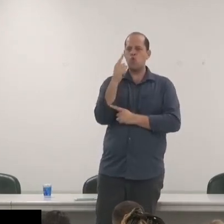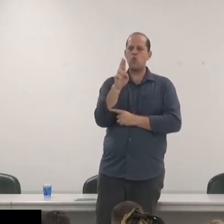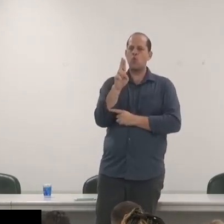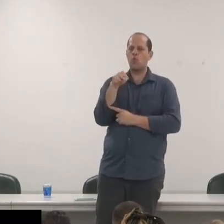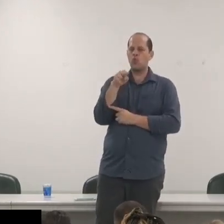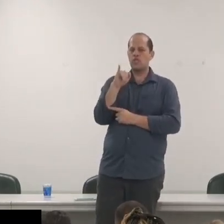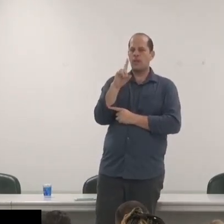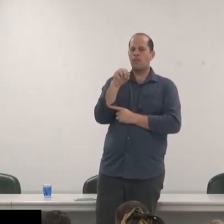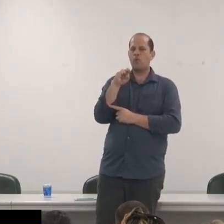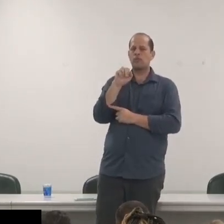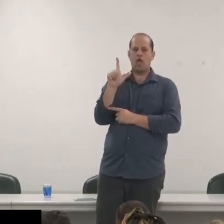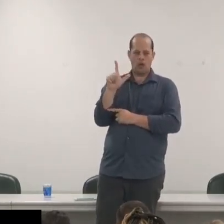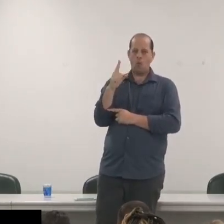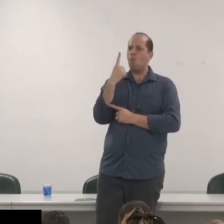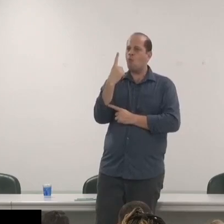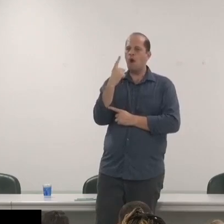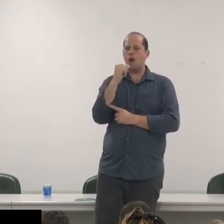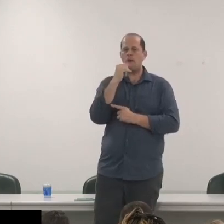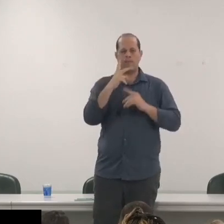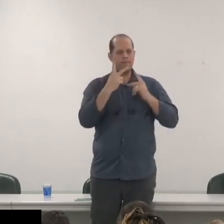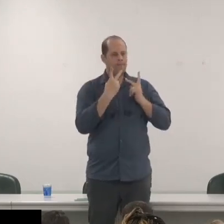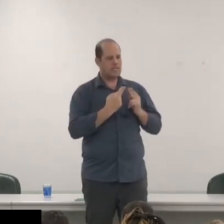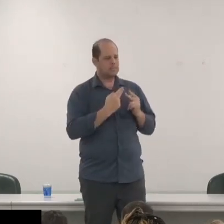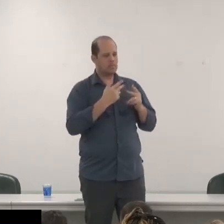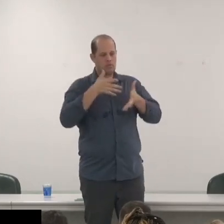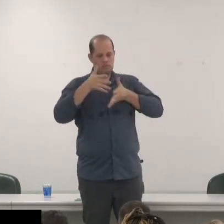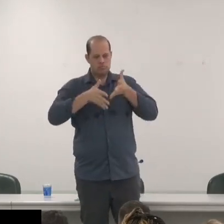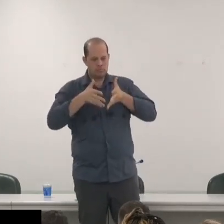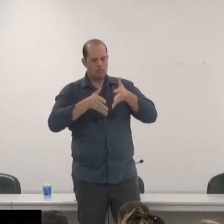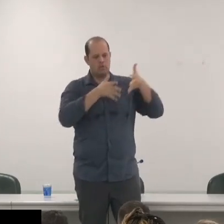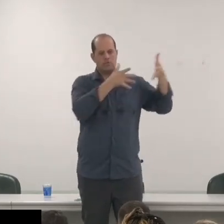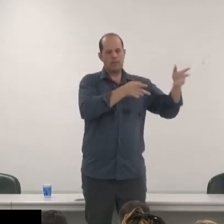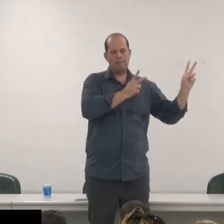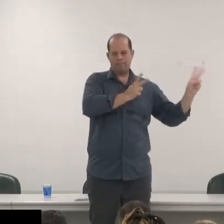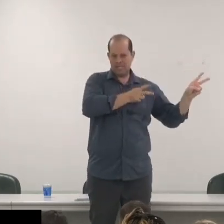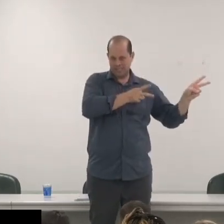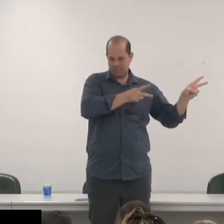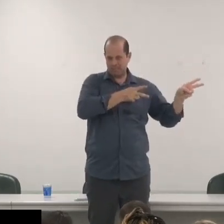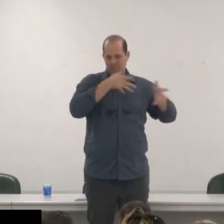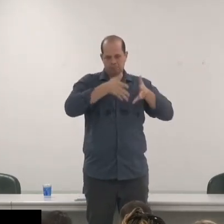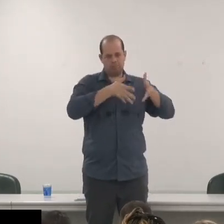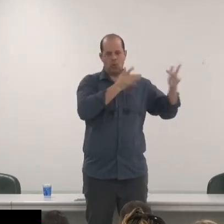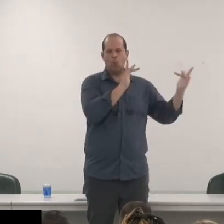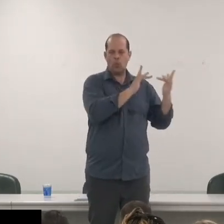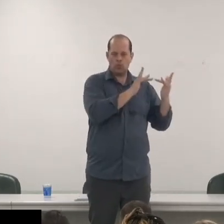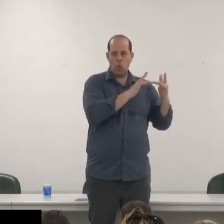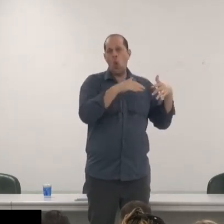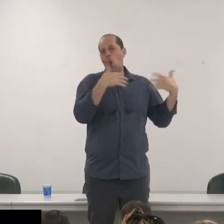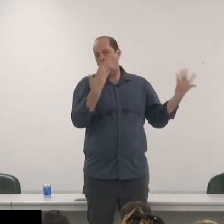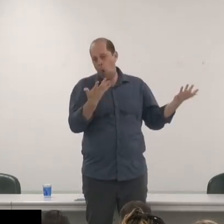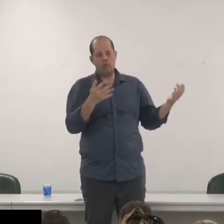Então, aqui eu vou mostrar os tipos de contato entre modalidades. Então, modalidades de interação de várias